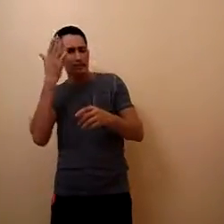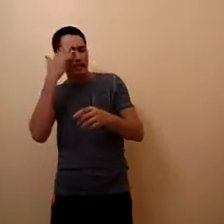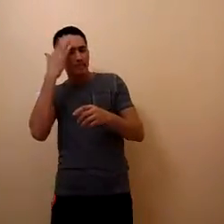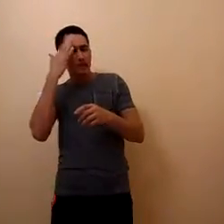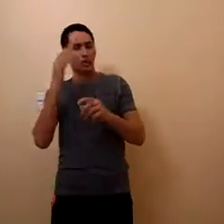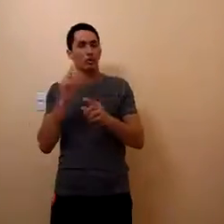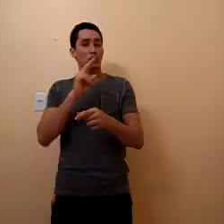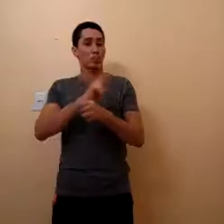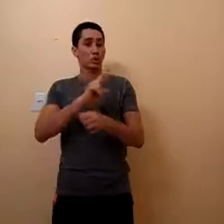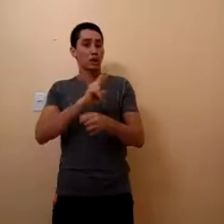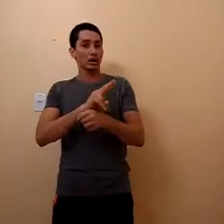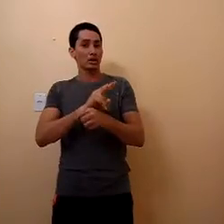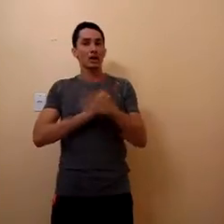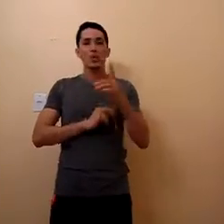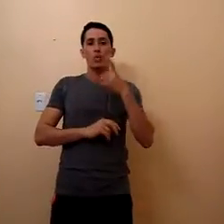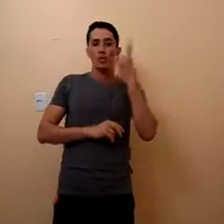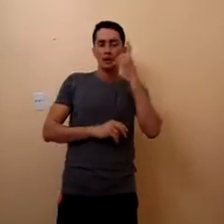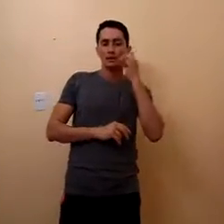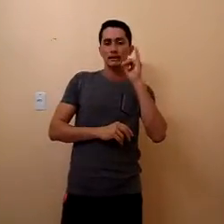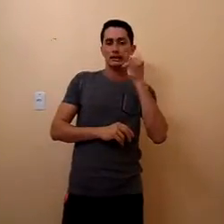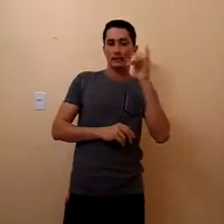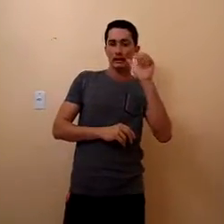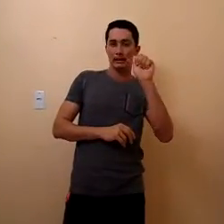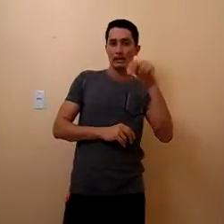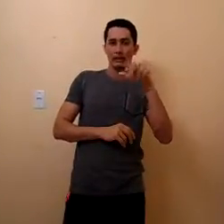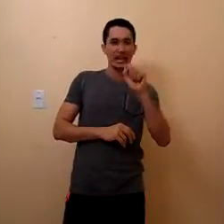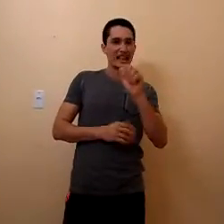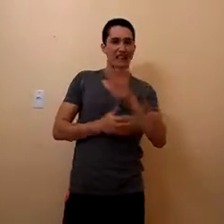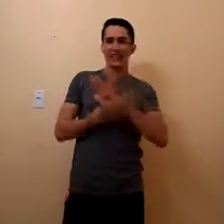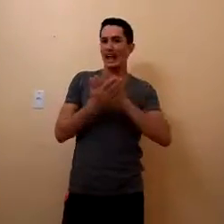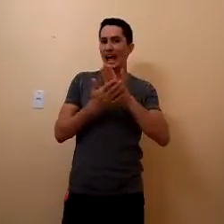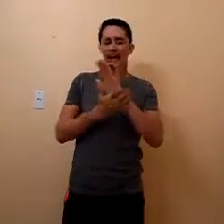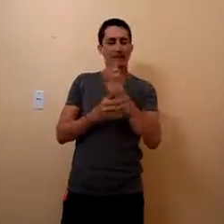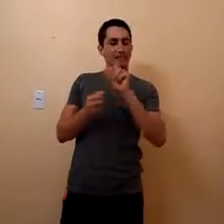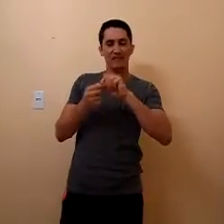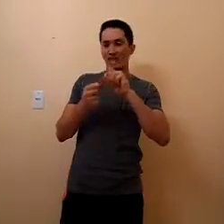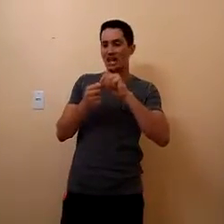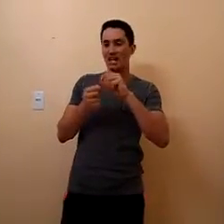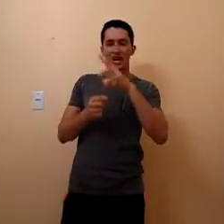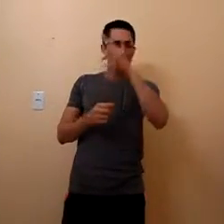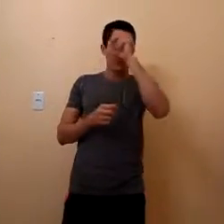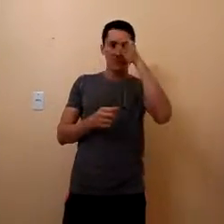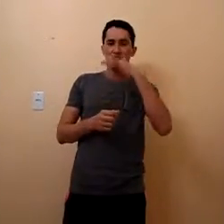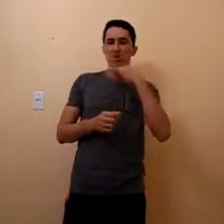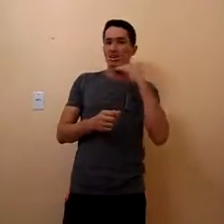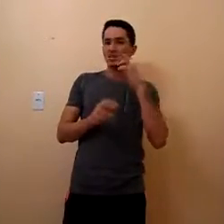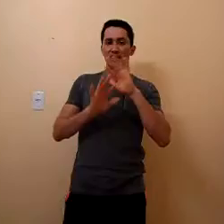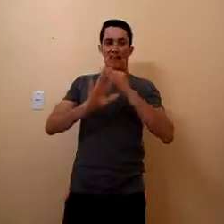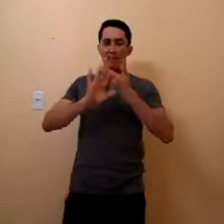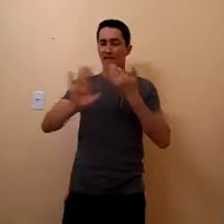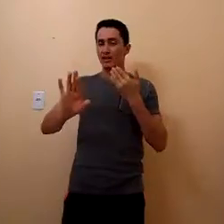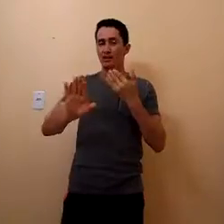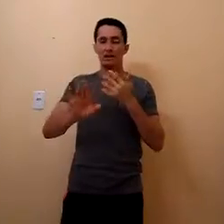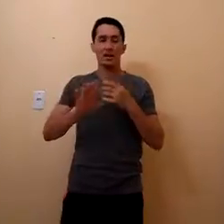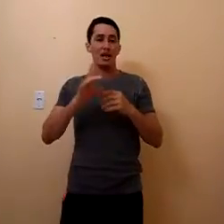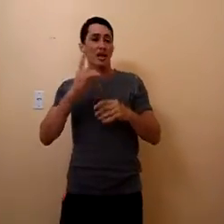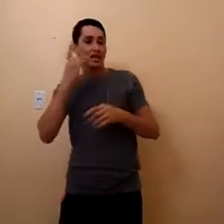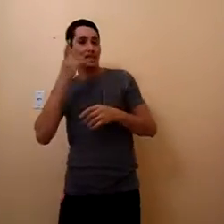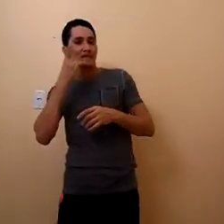O advogado de Iana Alvarenga disse que ela não está envolvida na morte do prefeito. A defesa de Antônio Rodrigues Neto declarou que o cliente